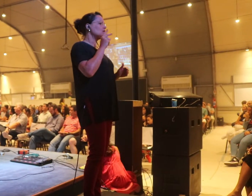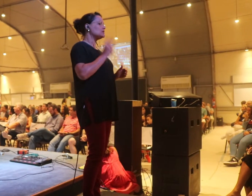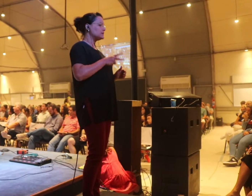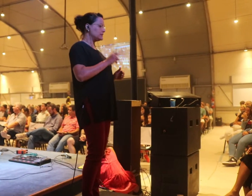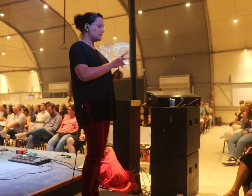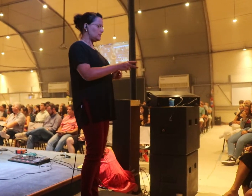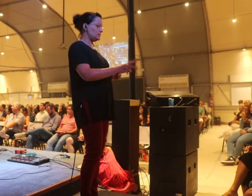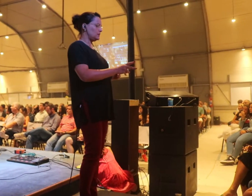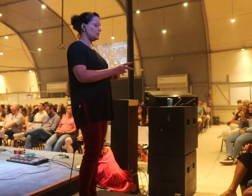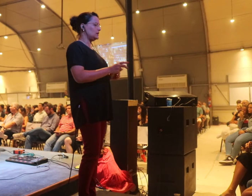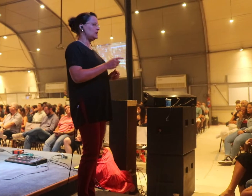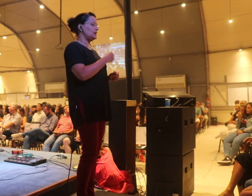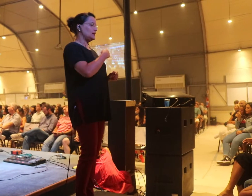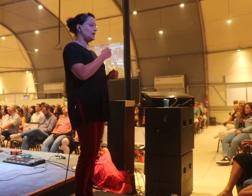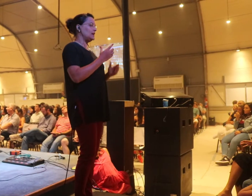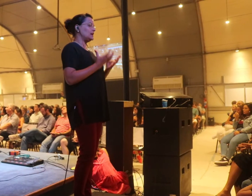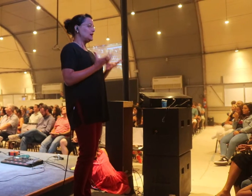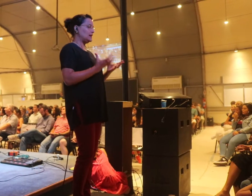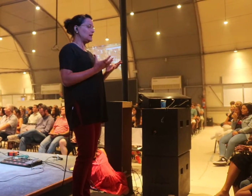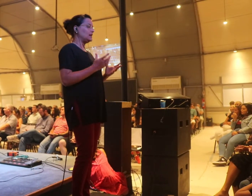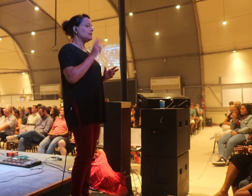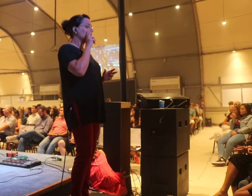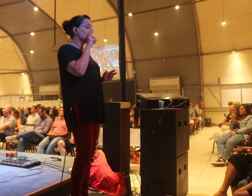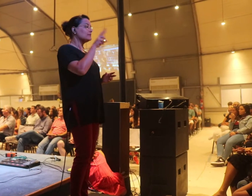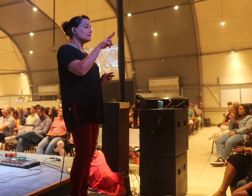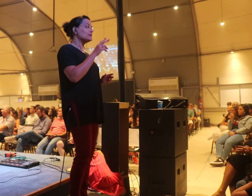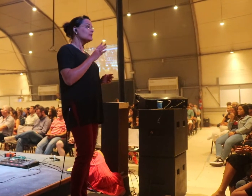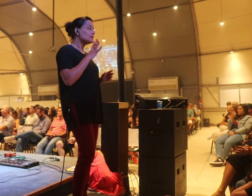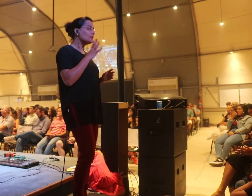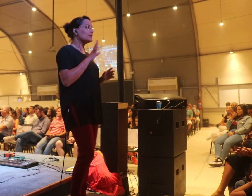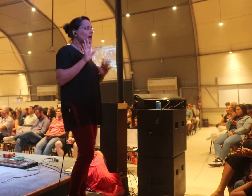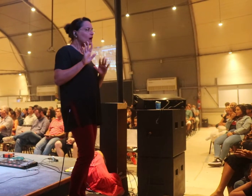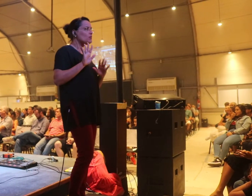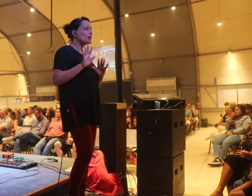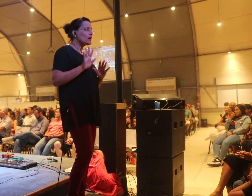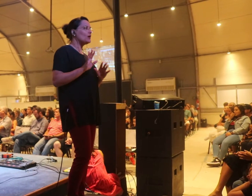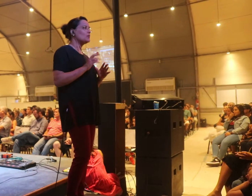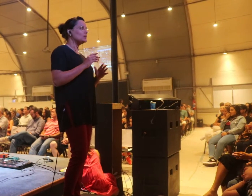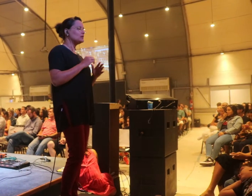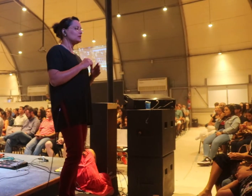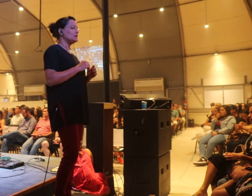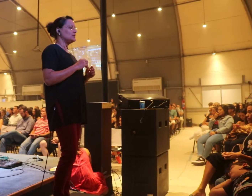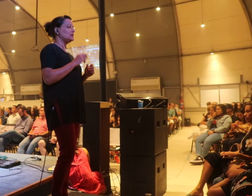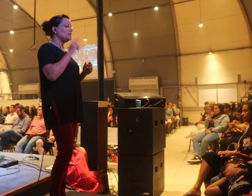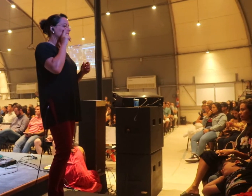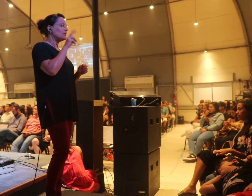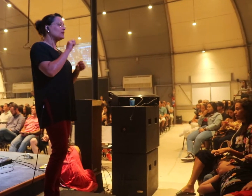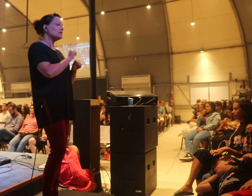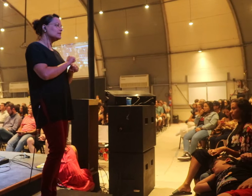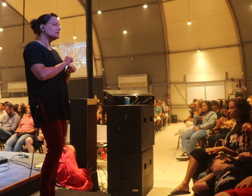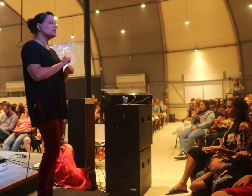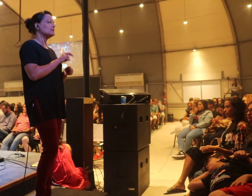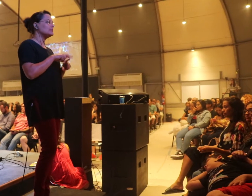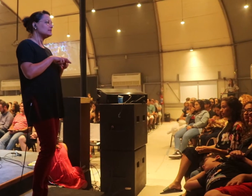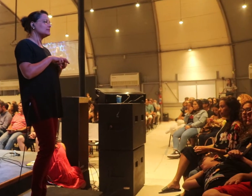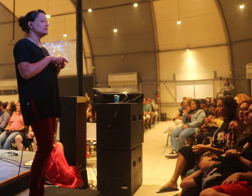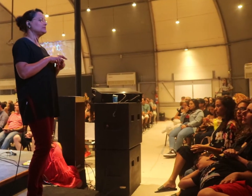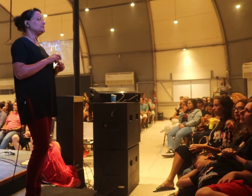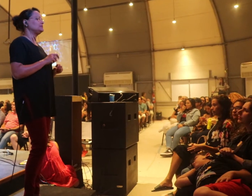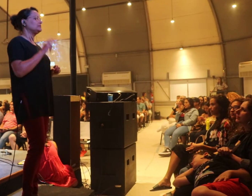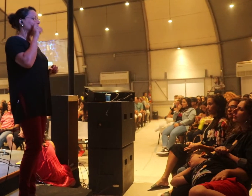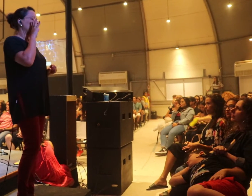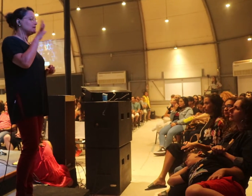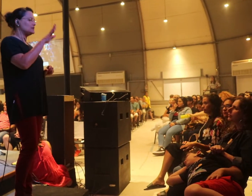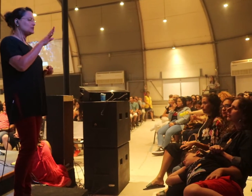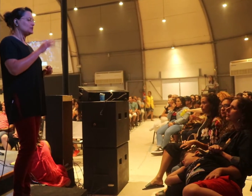ficava bolada, queria sair pra fazer alguma coisa, então não, calma, o jogo já vai terminar, a gente já faz alguma coisa e tal, e eu queria ficar ali assistindo, eu gostei